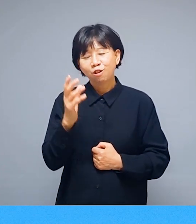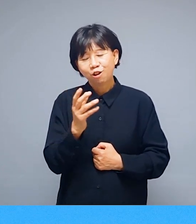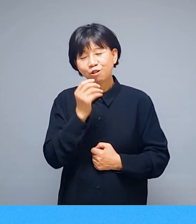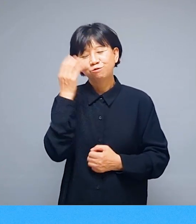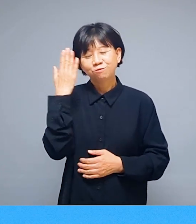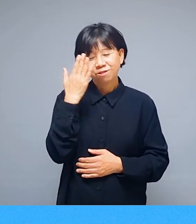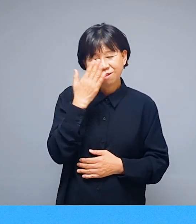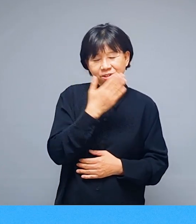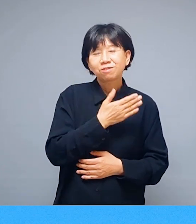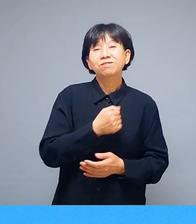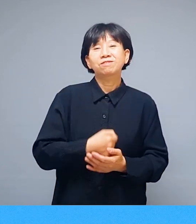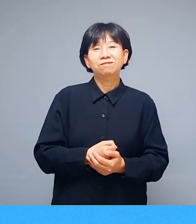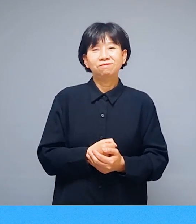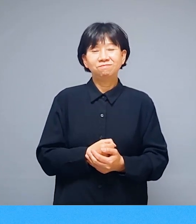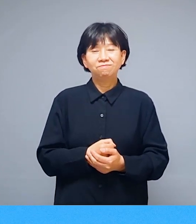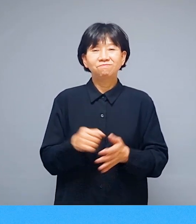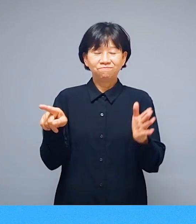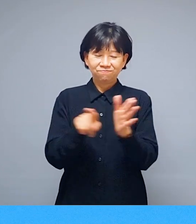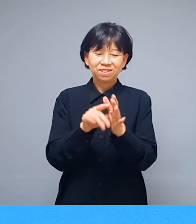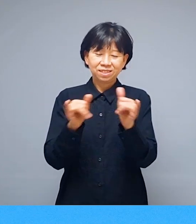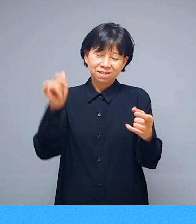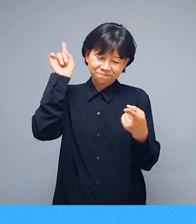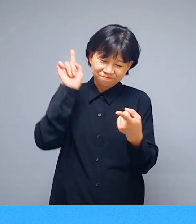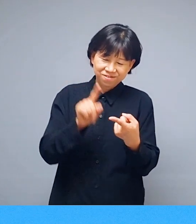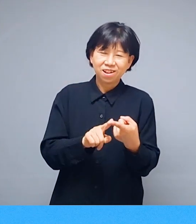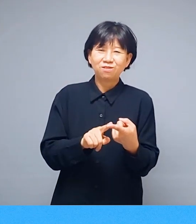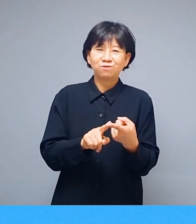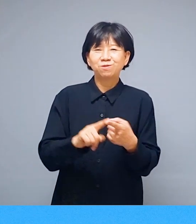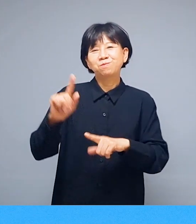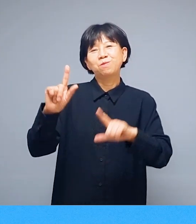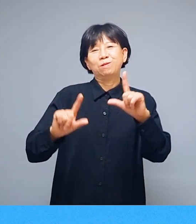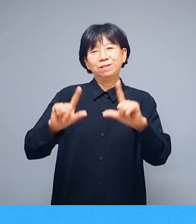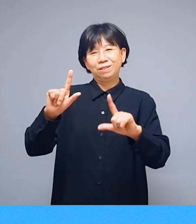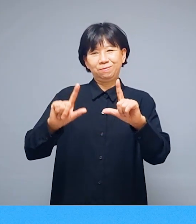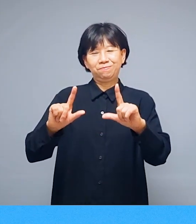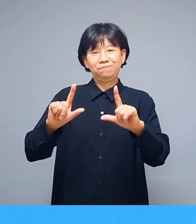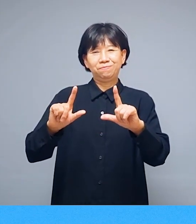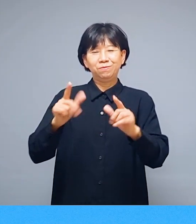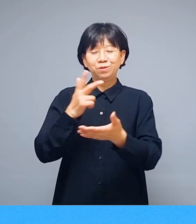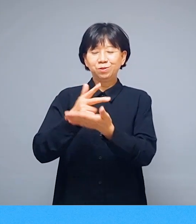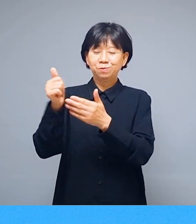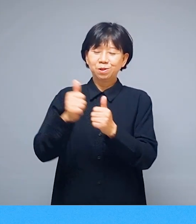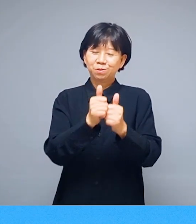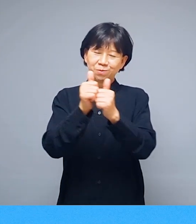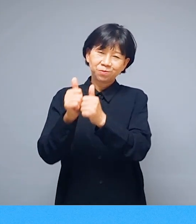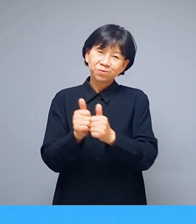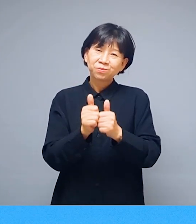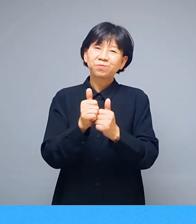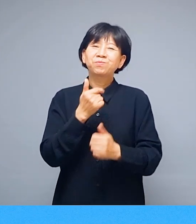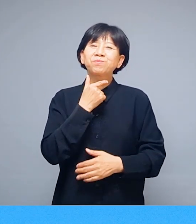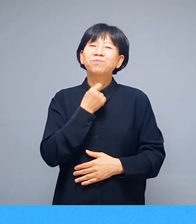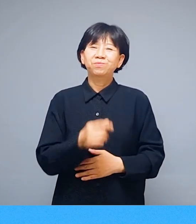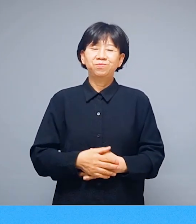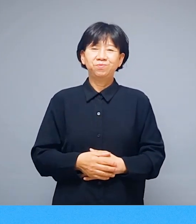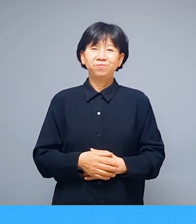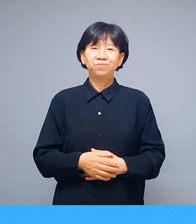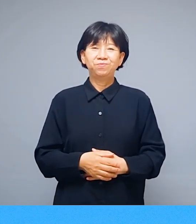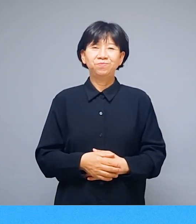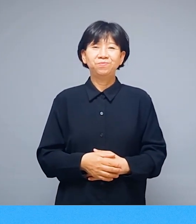누가 봐도 진짜 신앙인다운 그런 모습으로 주님과 동행하기를 원하시는